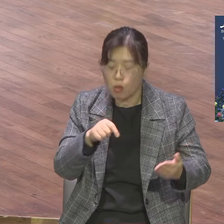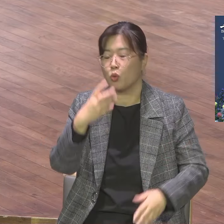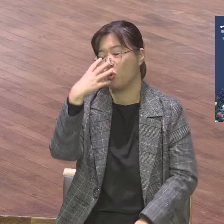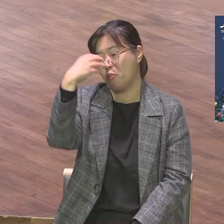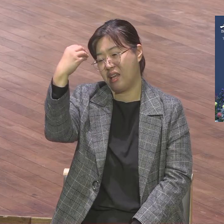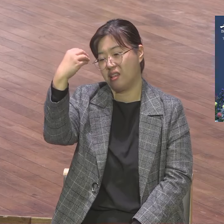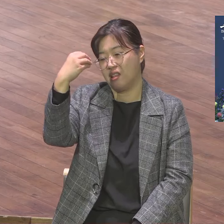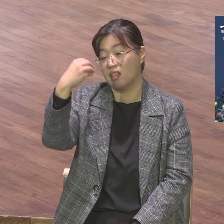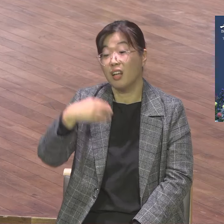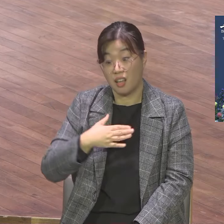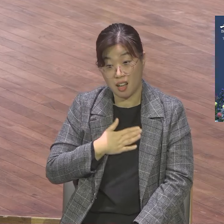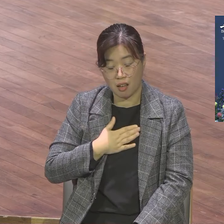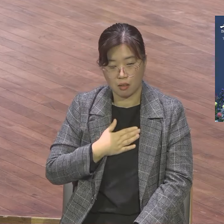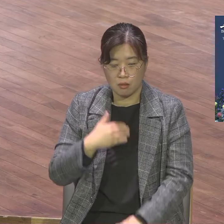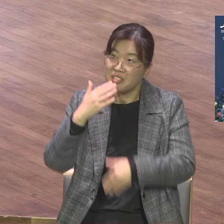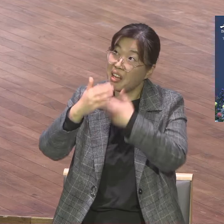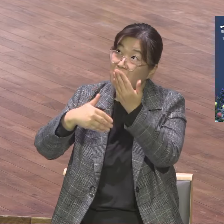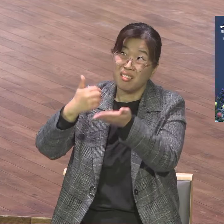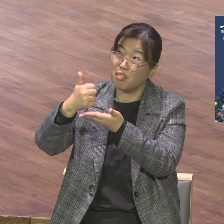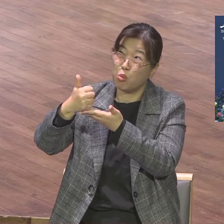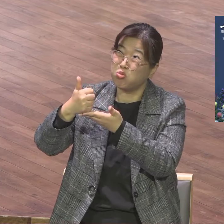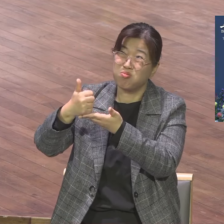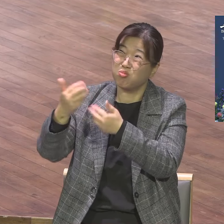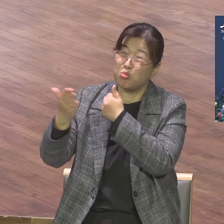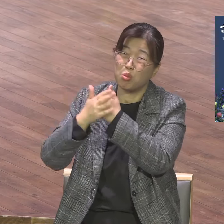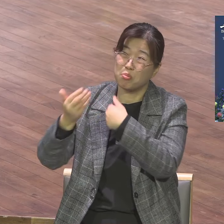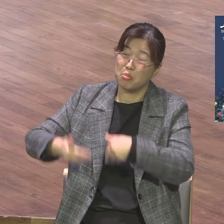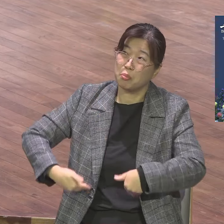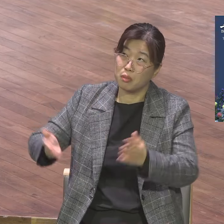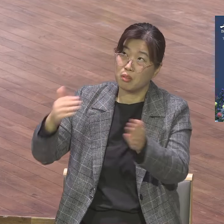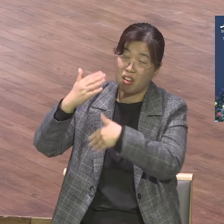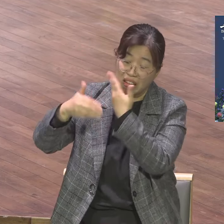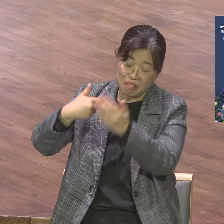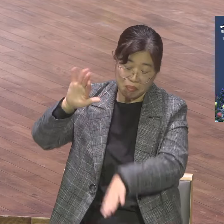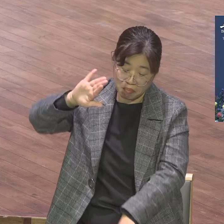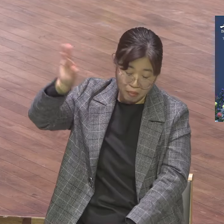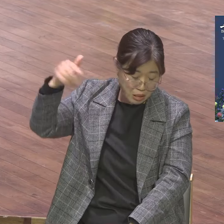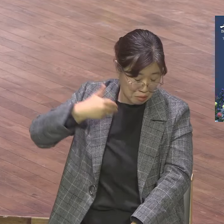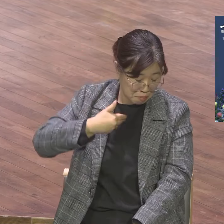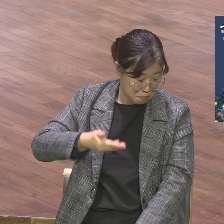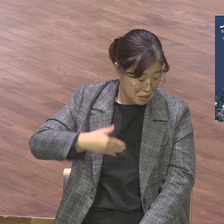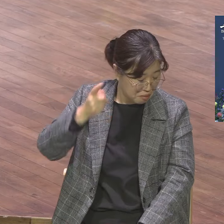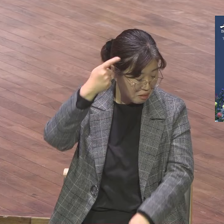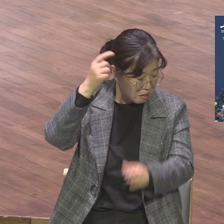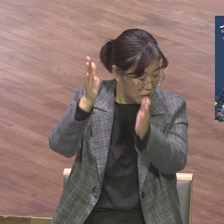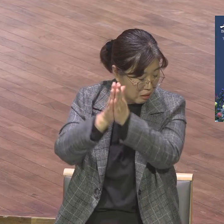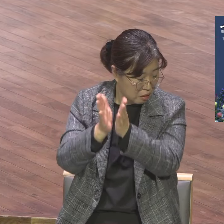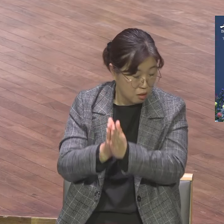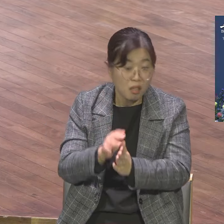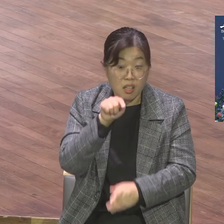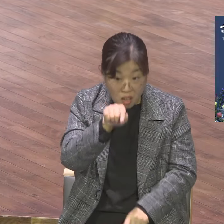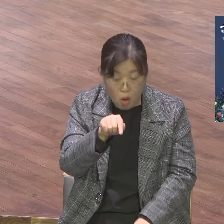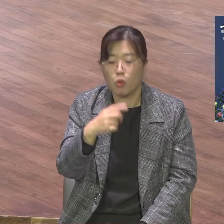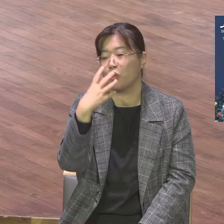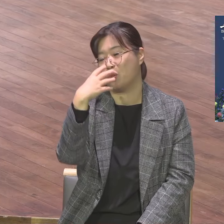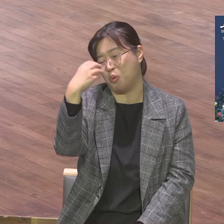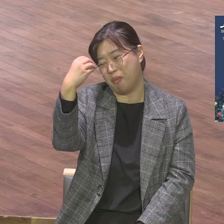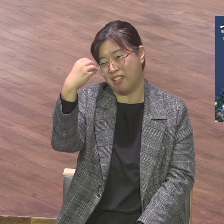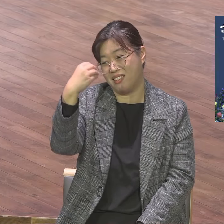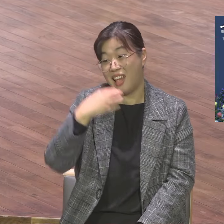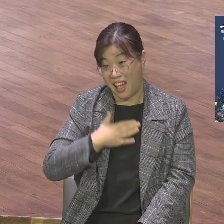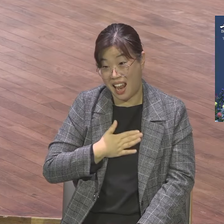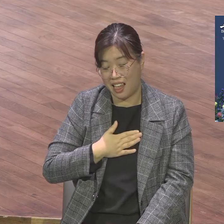교만은 하나님 없이도 살 수 있어. 그렇기 때문에 영적으로 볼 때요 불신자가 가장